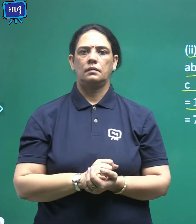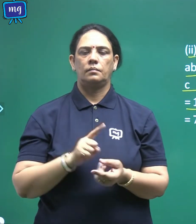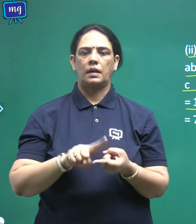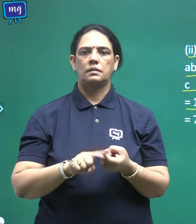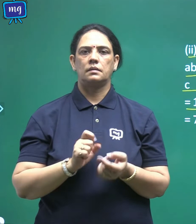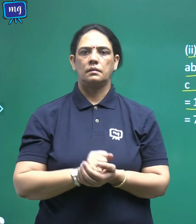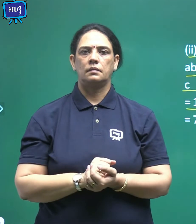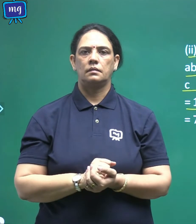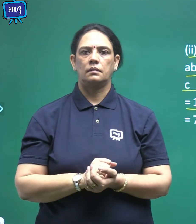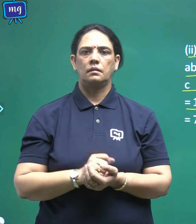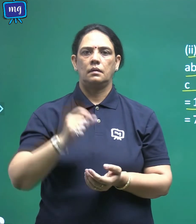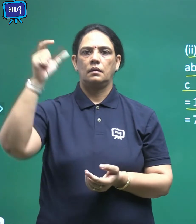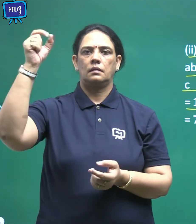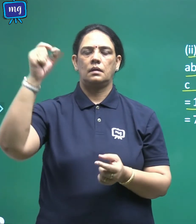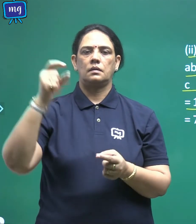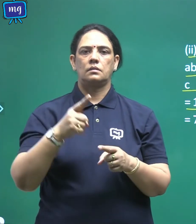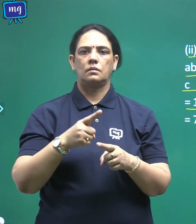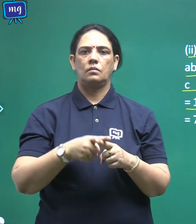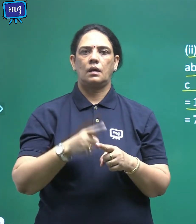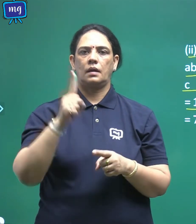प्लस 10 गुणा 1